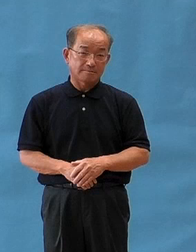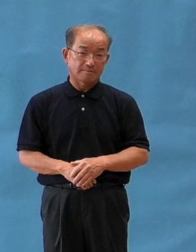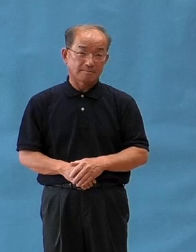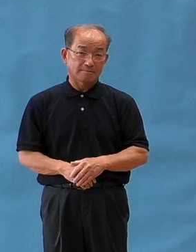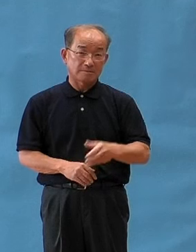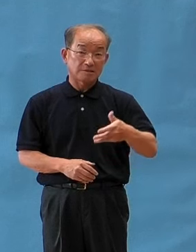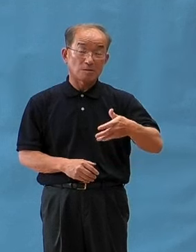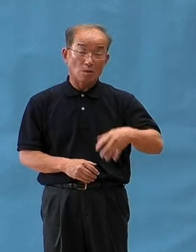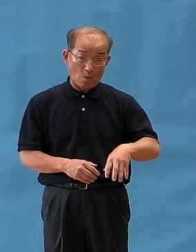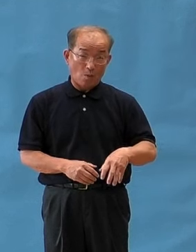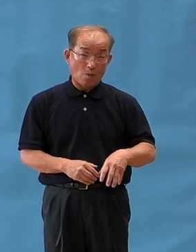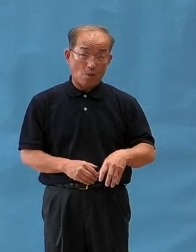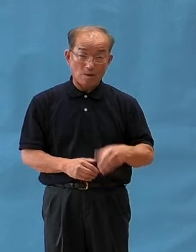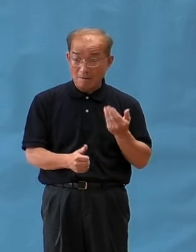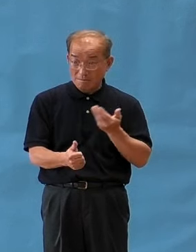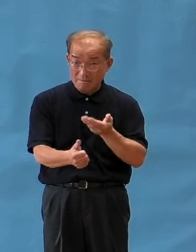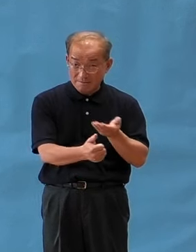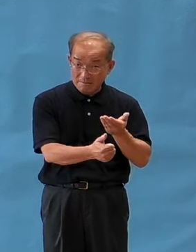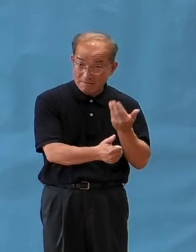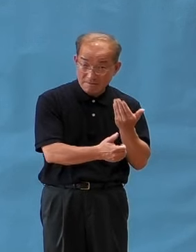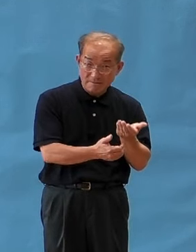地元回ってるのか。